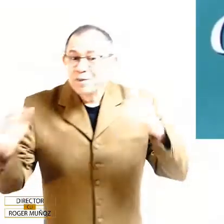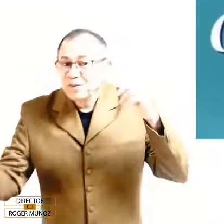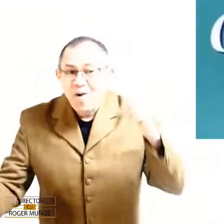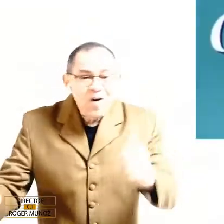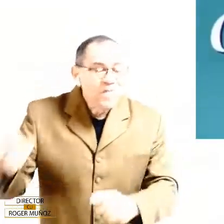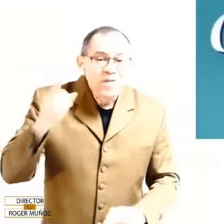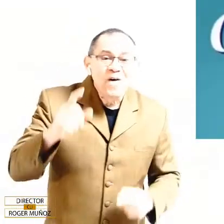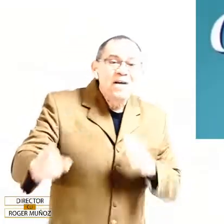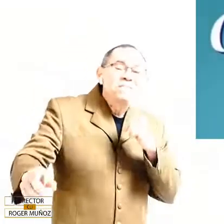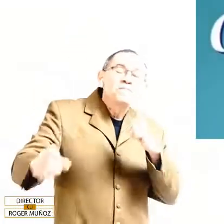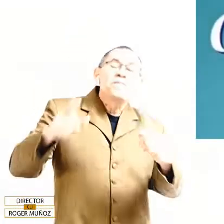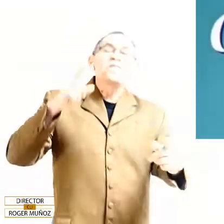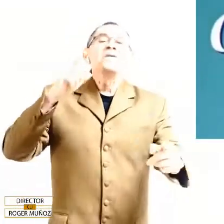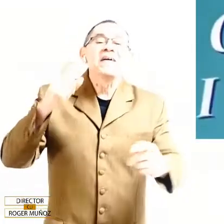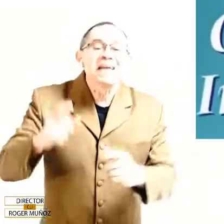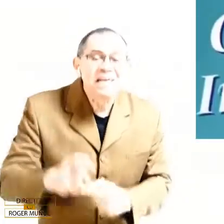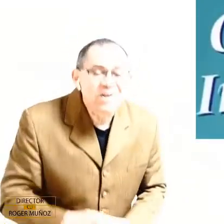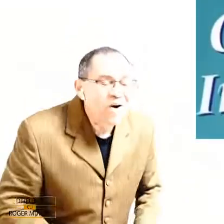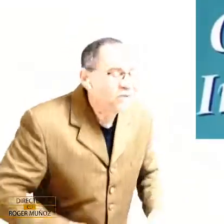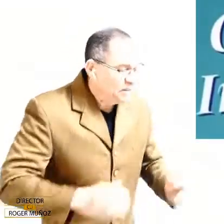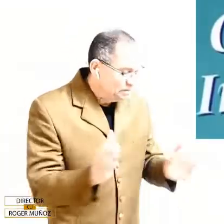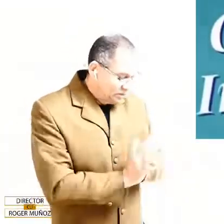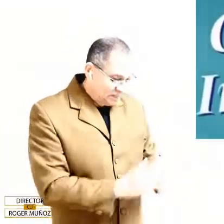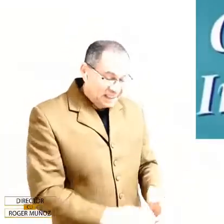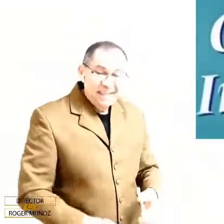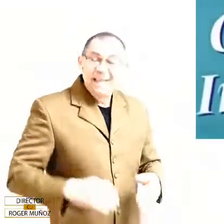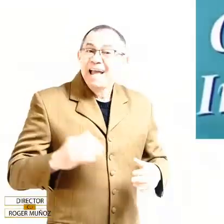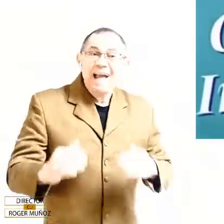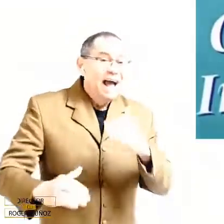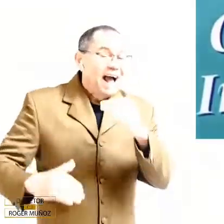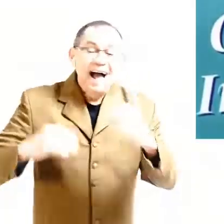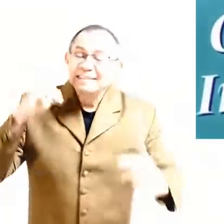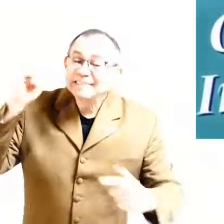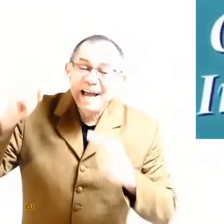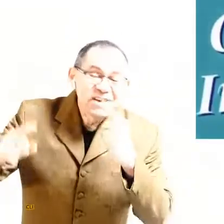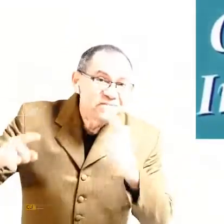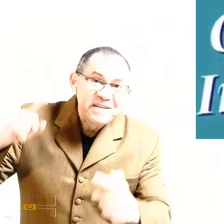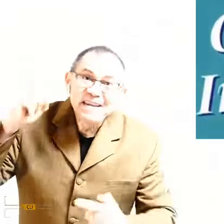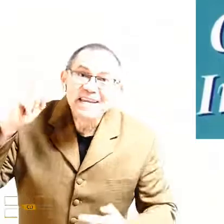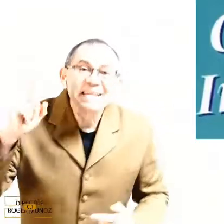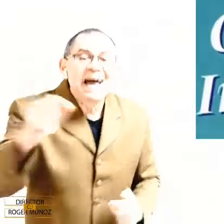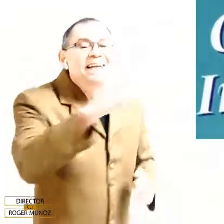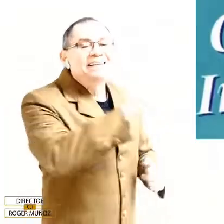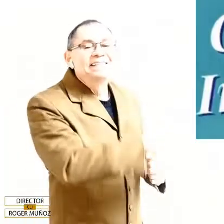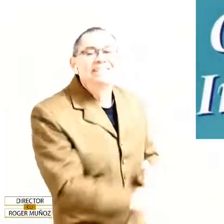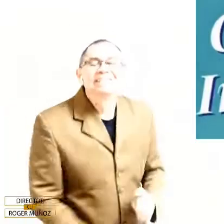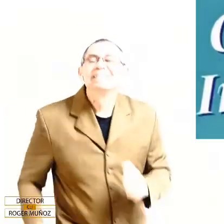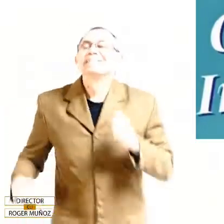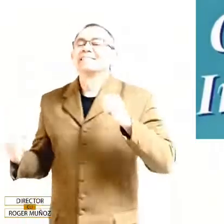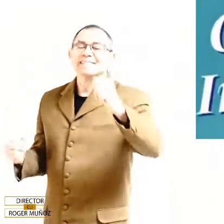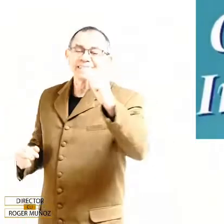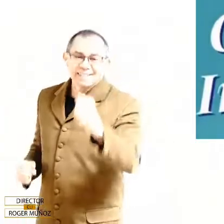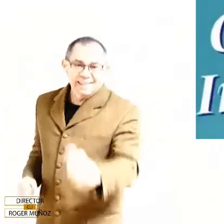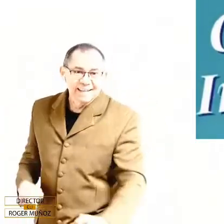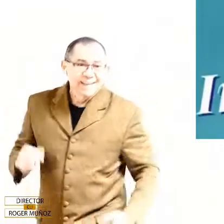en todo México, y hasta el final.